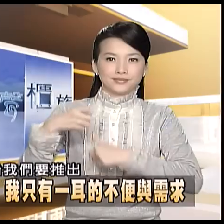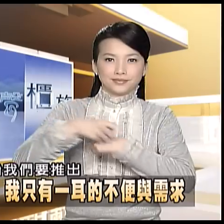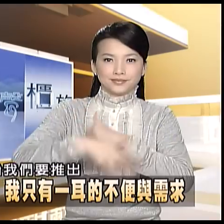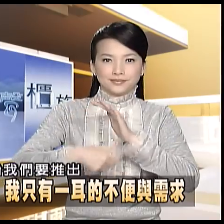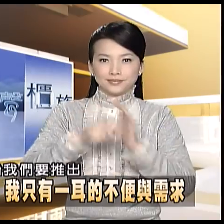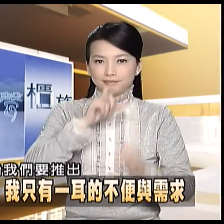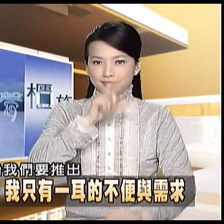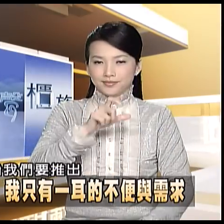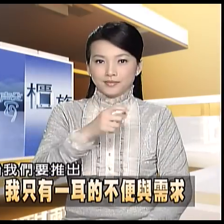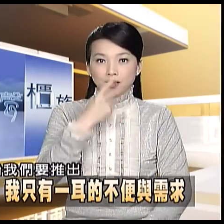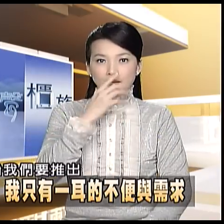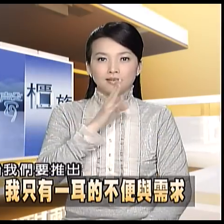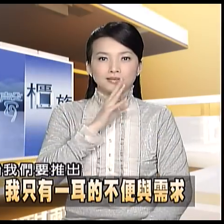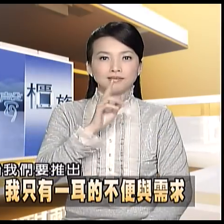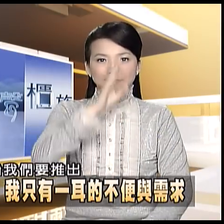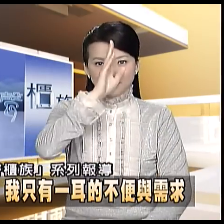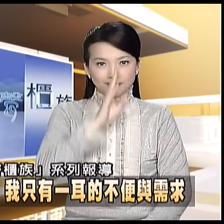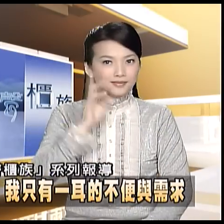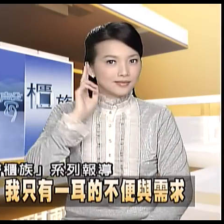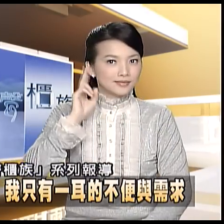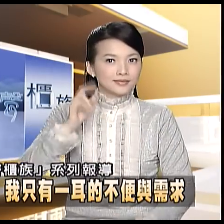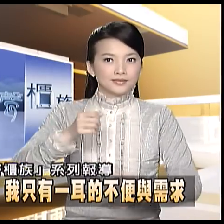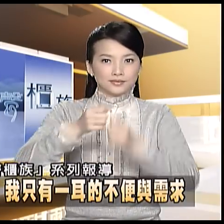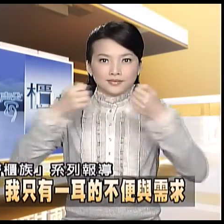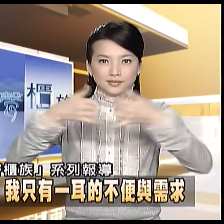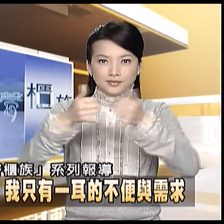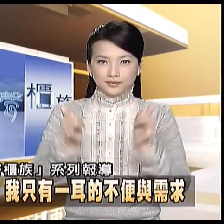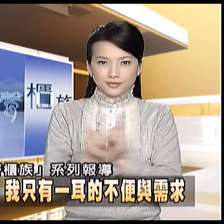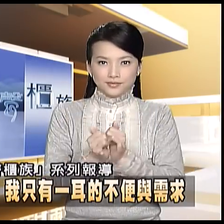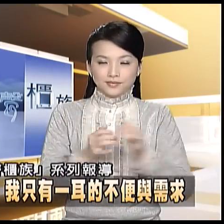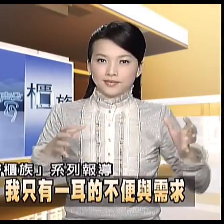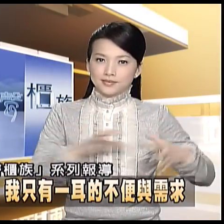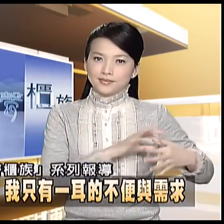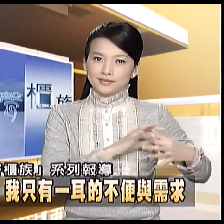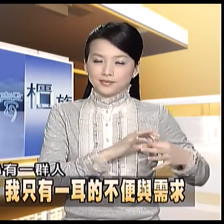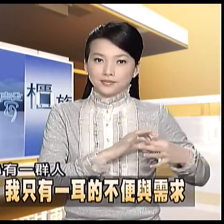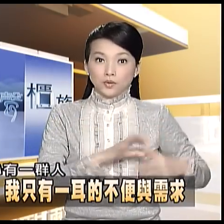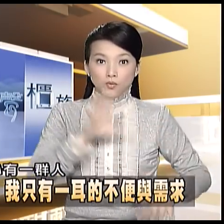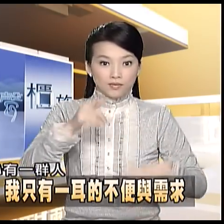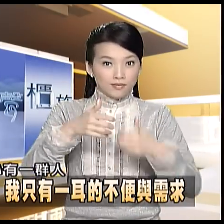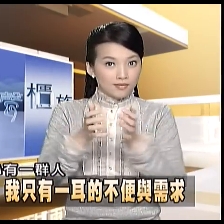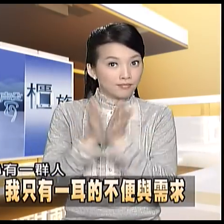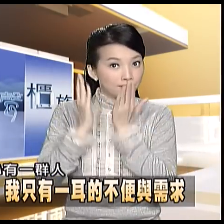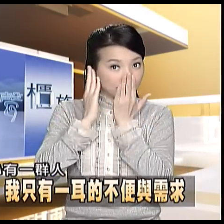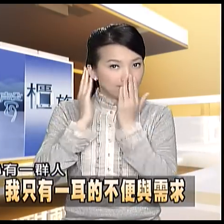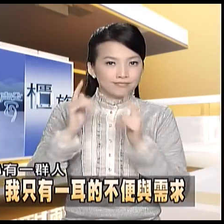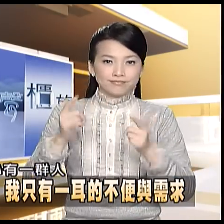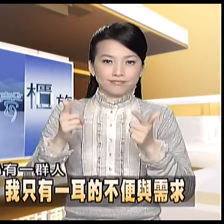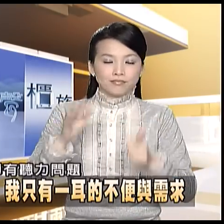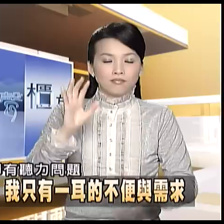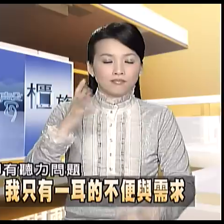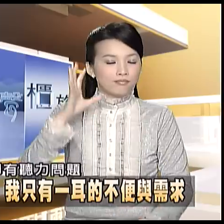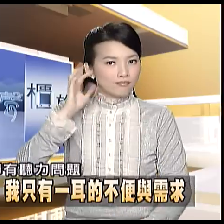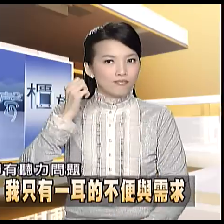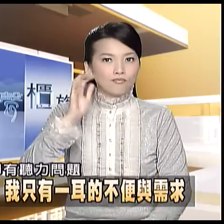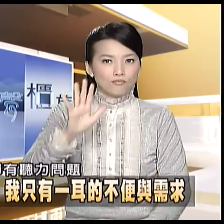从今天开始，我们要推出《我是单身贵族》系列报道，带您来关心有一群人不是聋人，